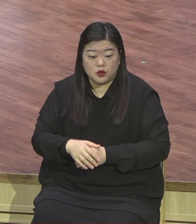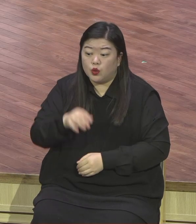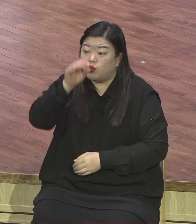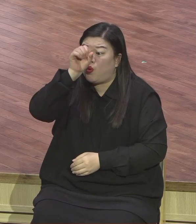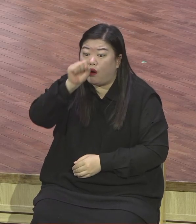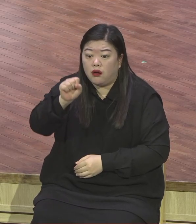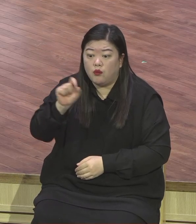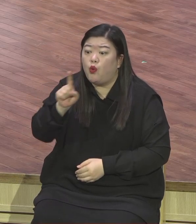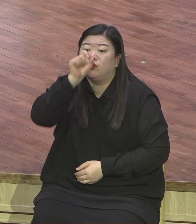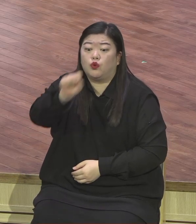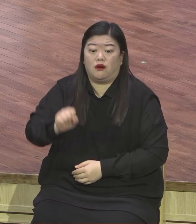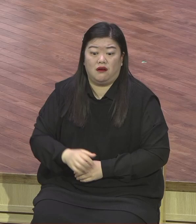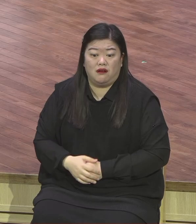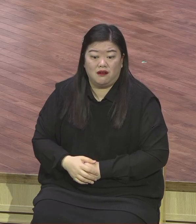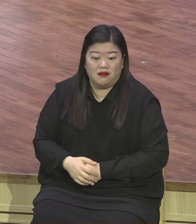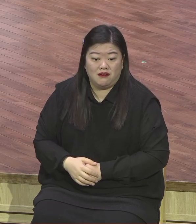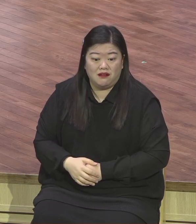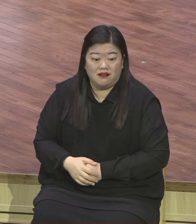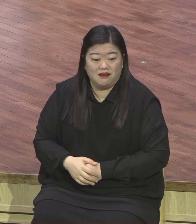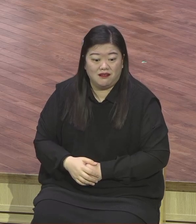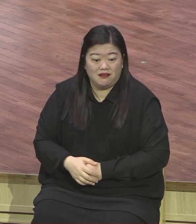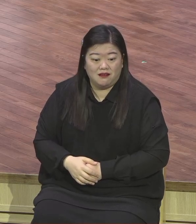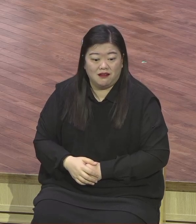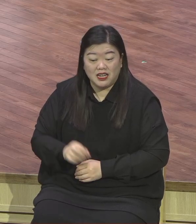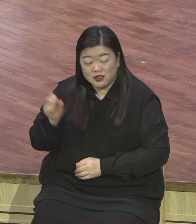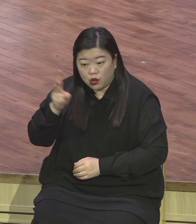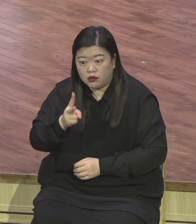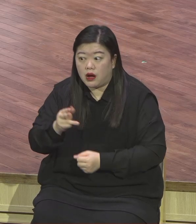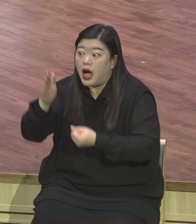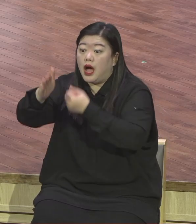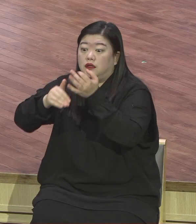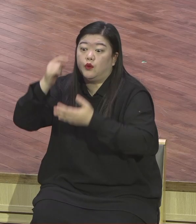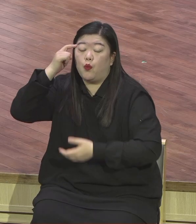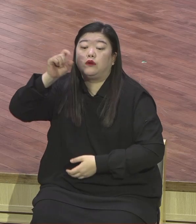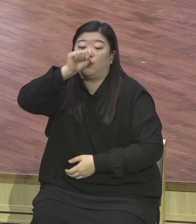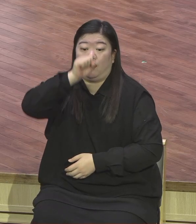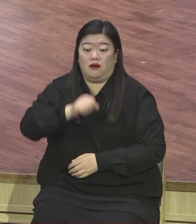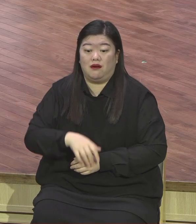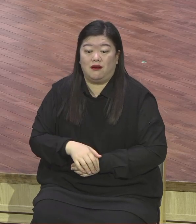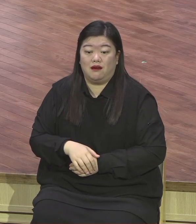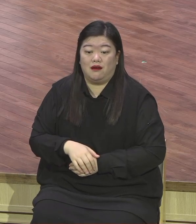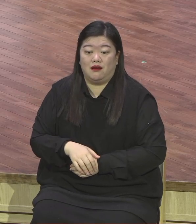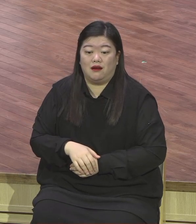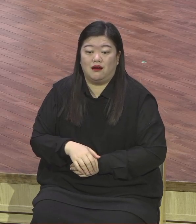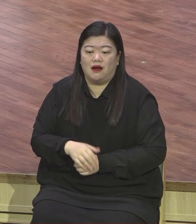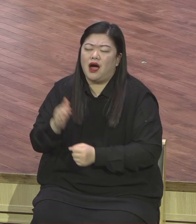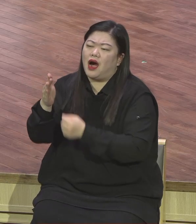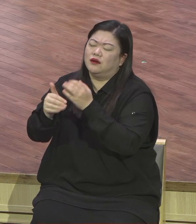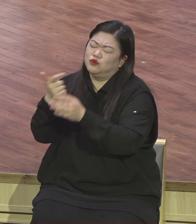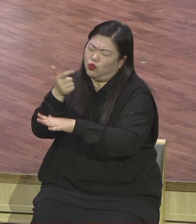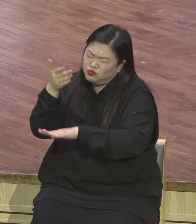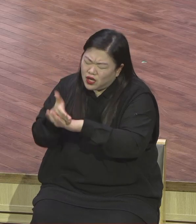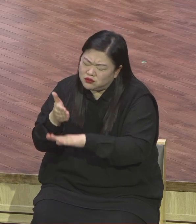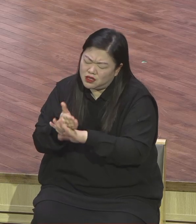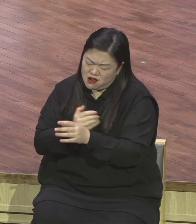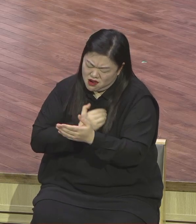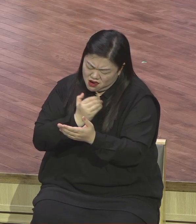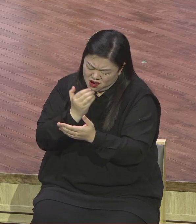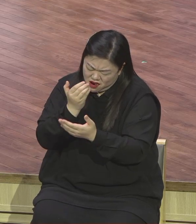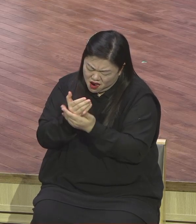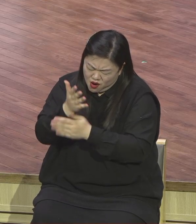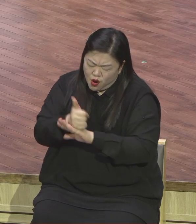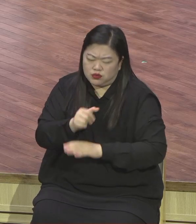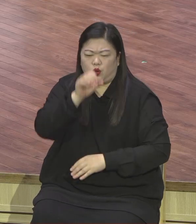찬양할 수밖에 없으니까 찬양하는 거예요 너무 감격스러웠어요 우리 모든 청지기들 이런